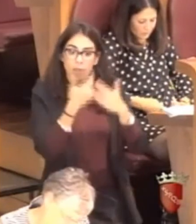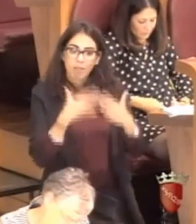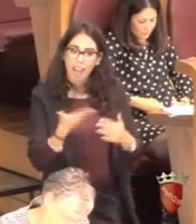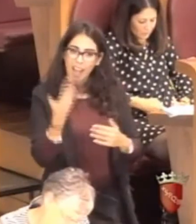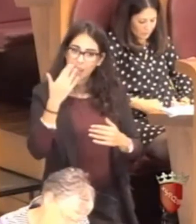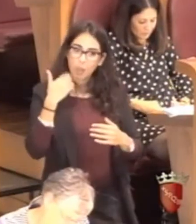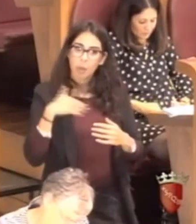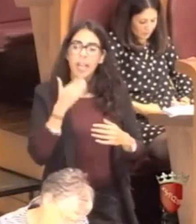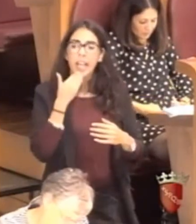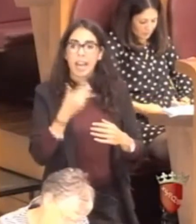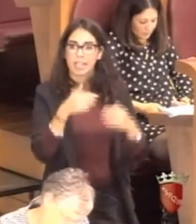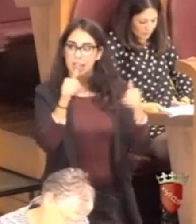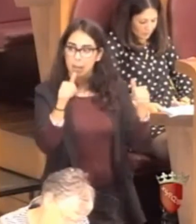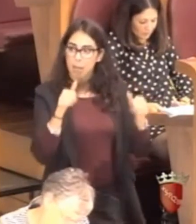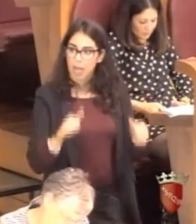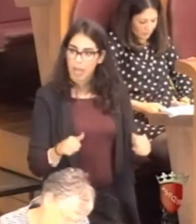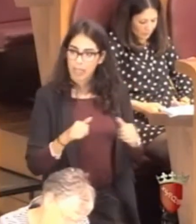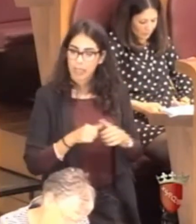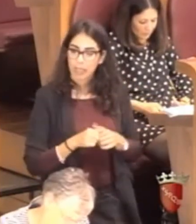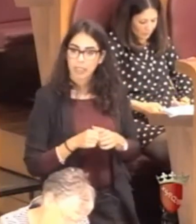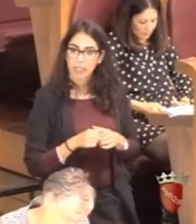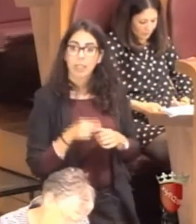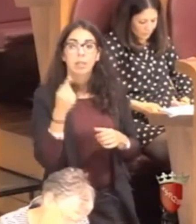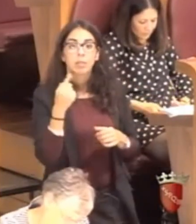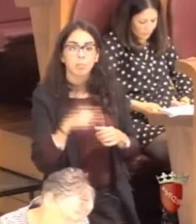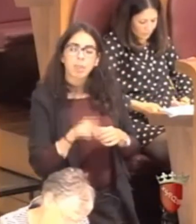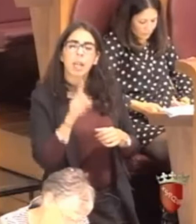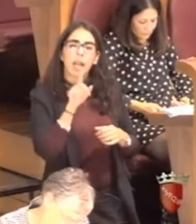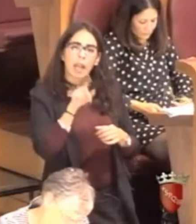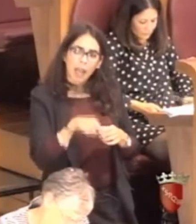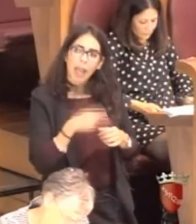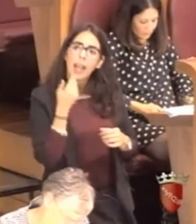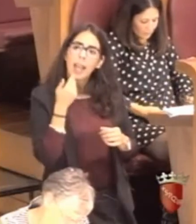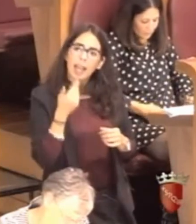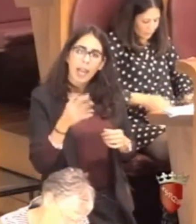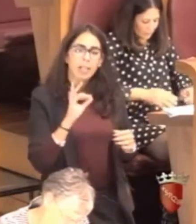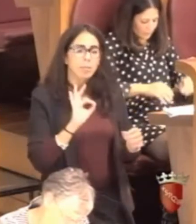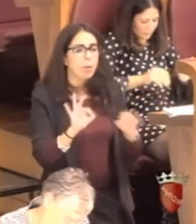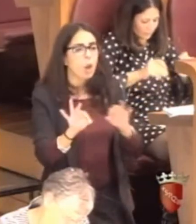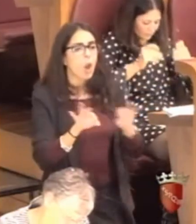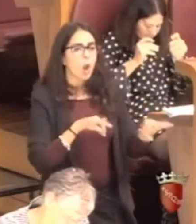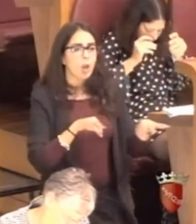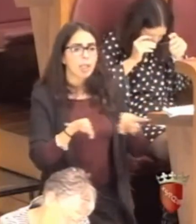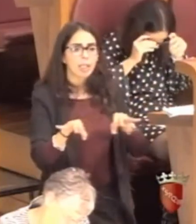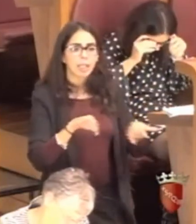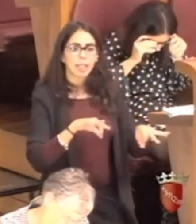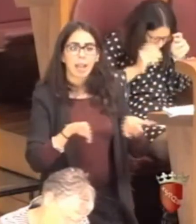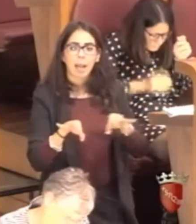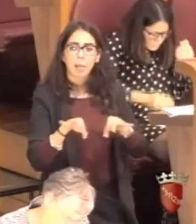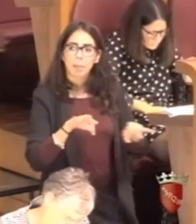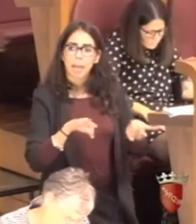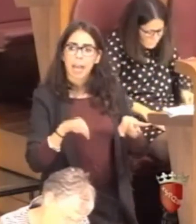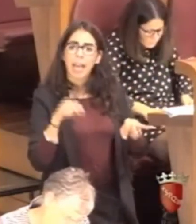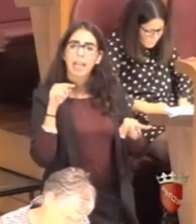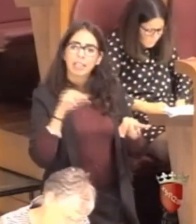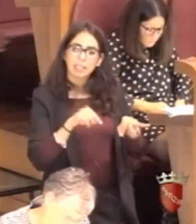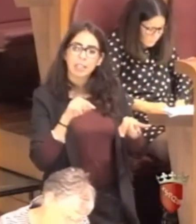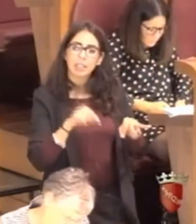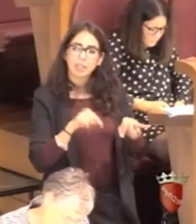bandi. Questo anche grazie a un coordinamento che è stato costituito di tutte le